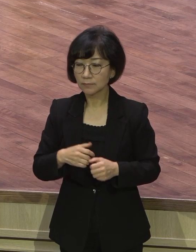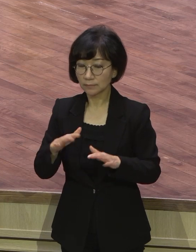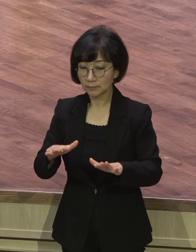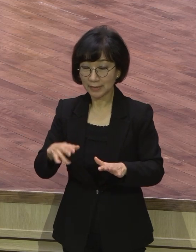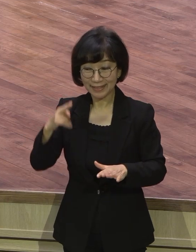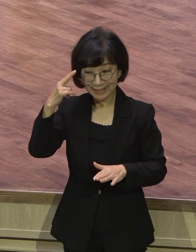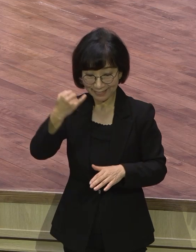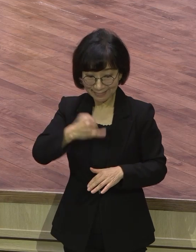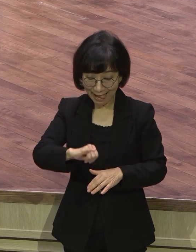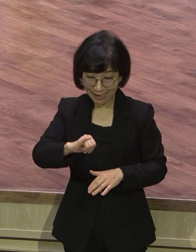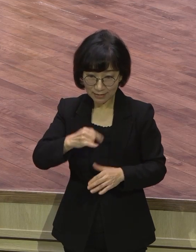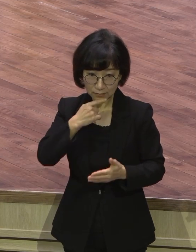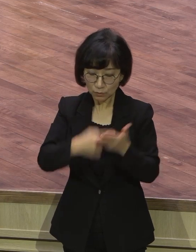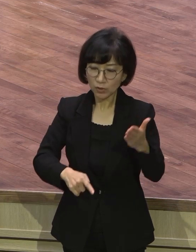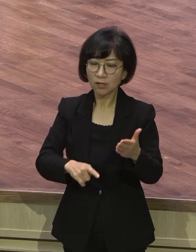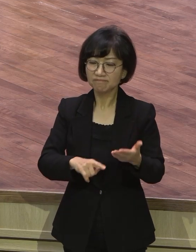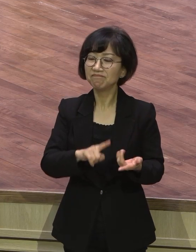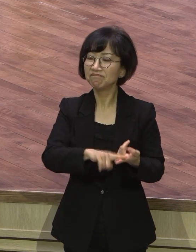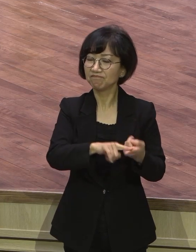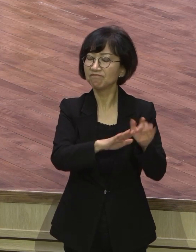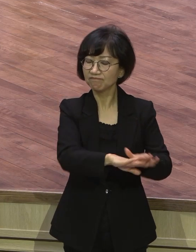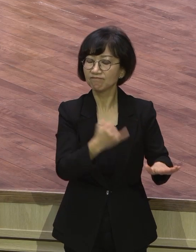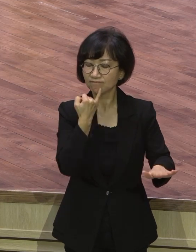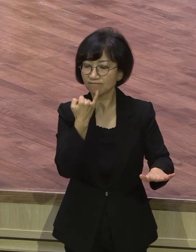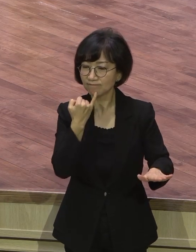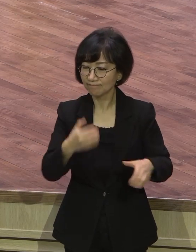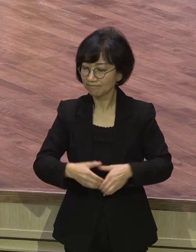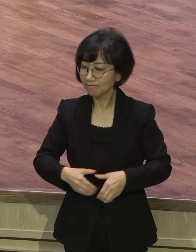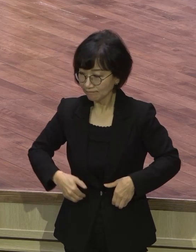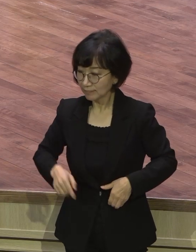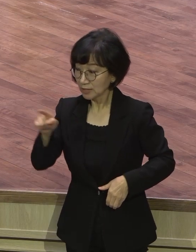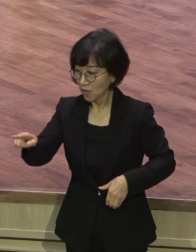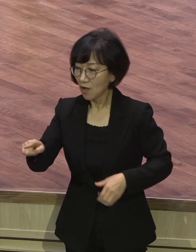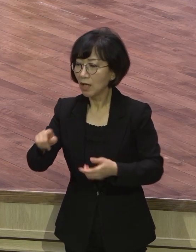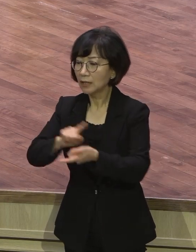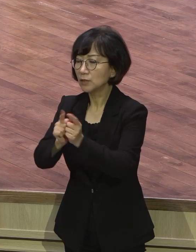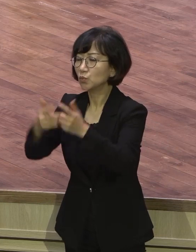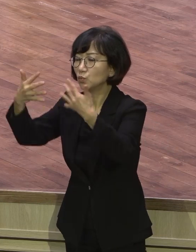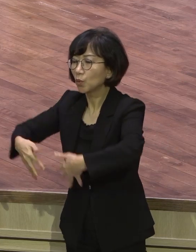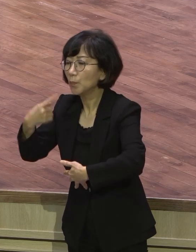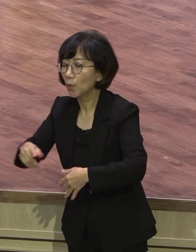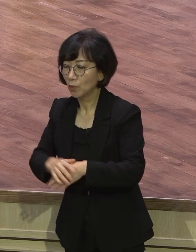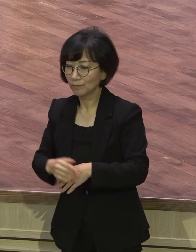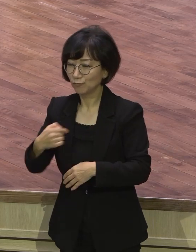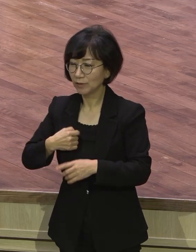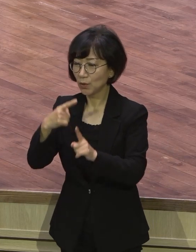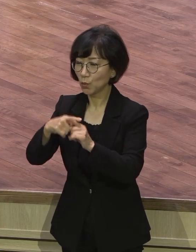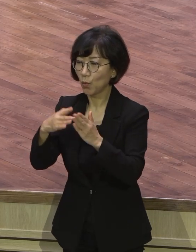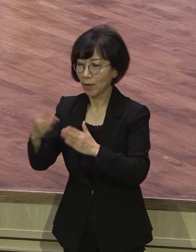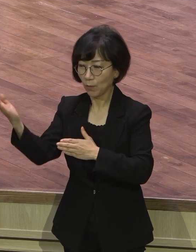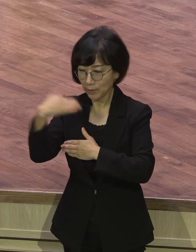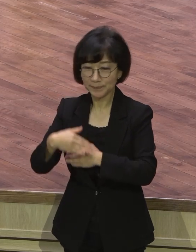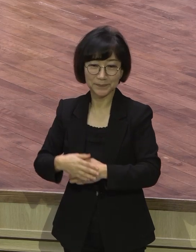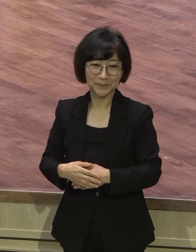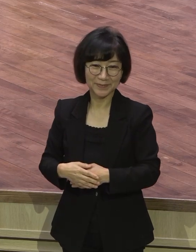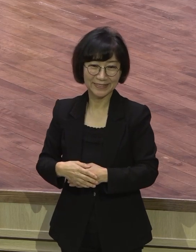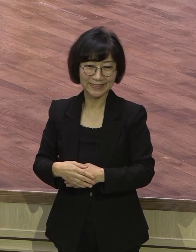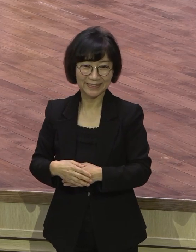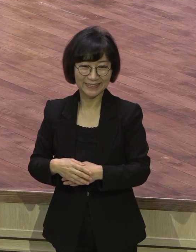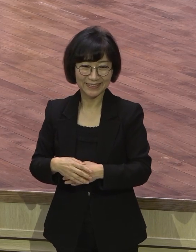그런 거요. 그래서 교회 데려온 거요. 꼼짝 못하게 데려온 거요. 문제와 사건이